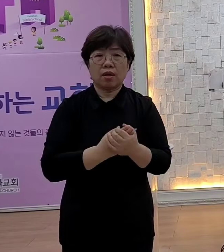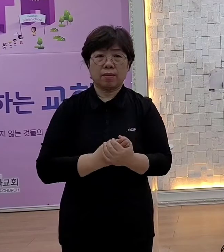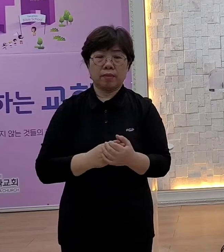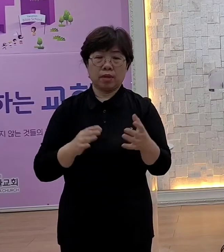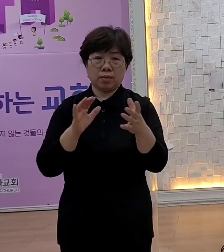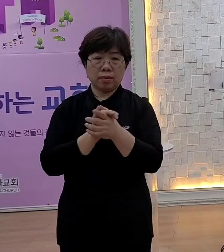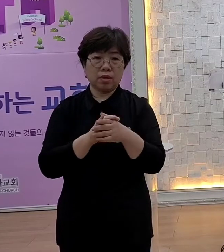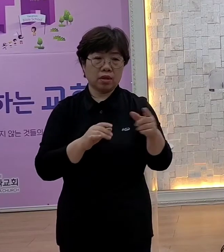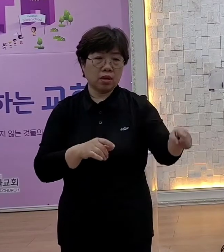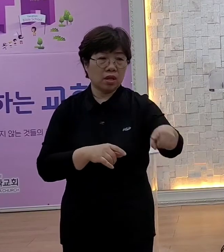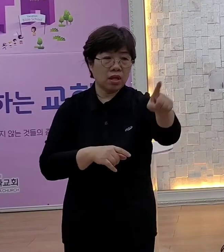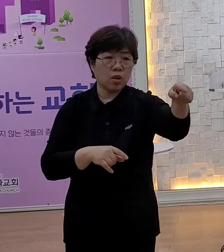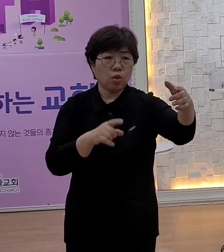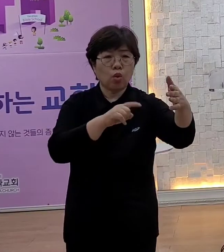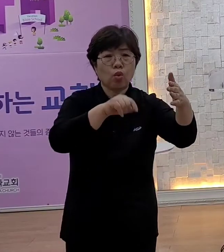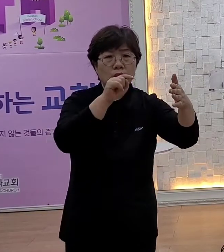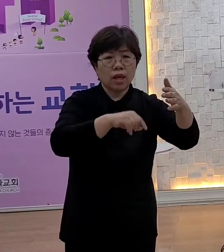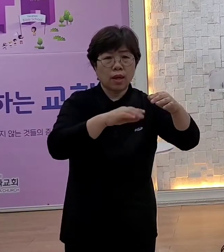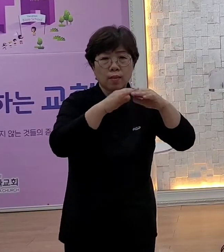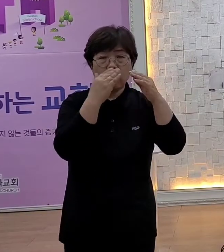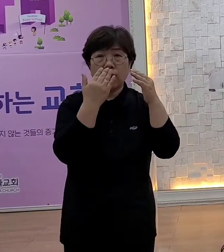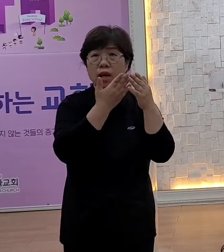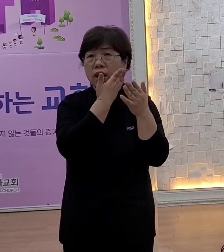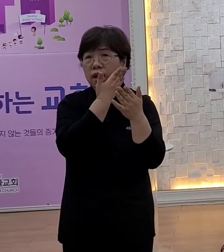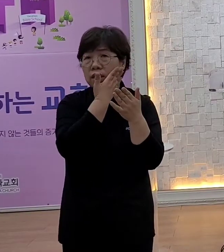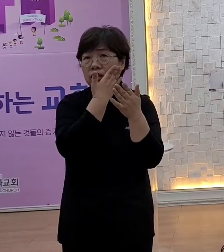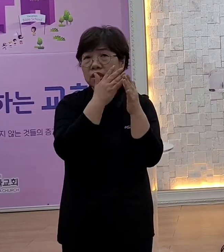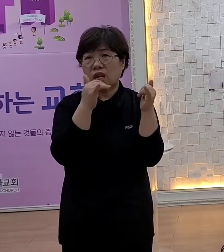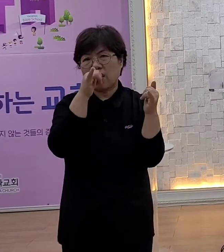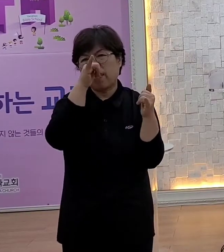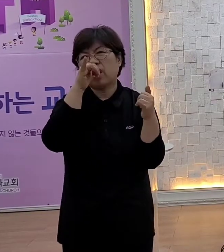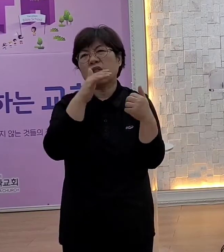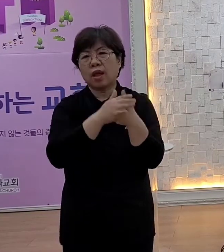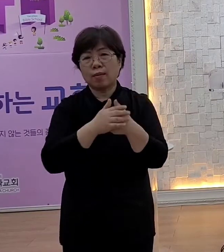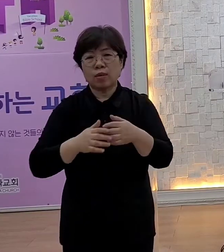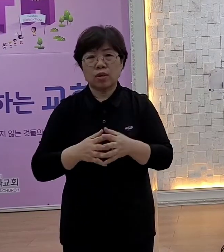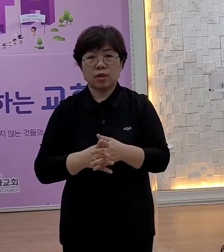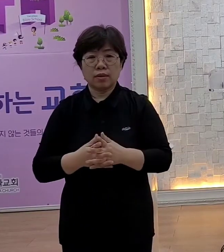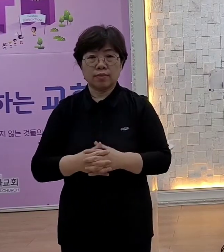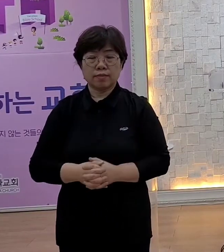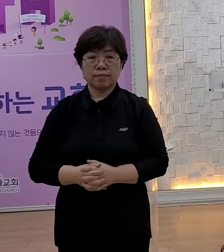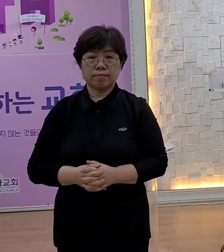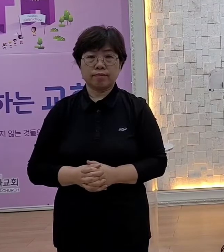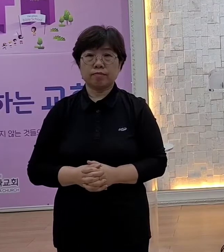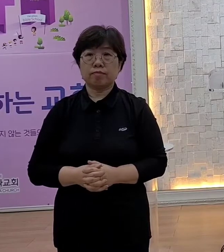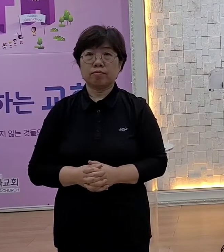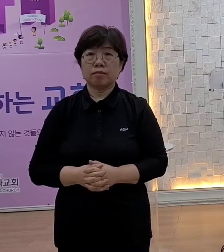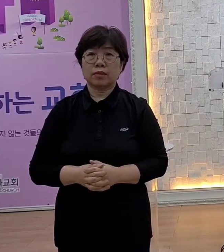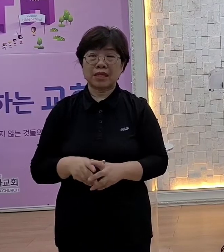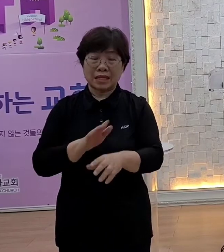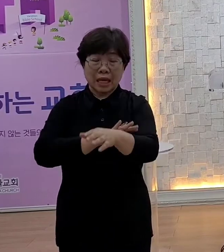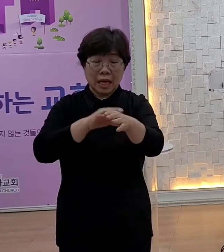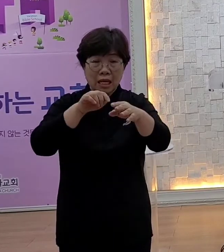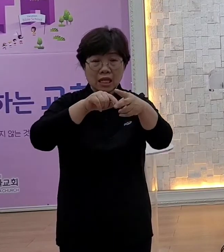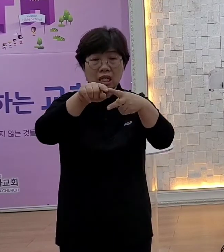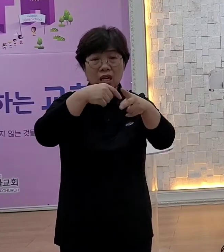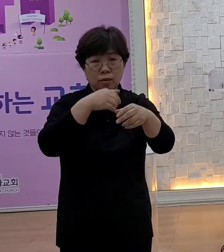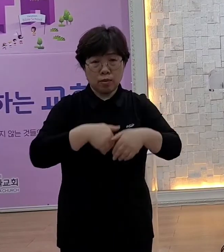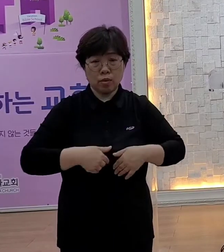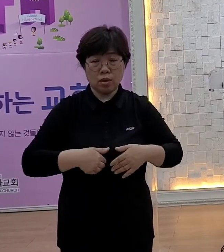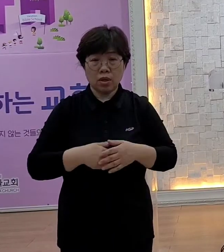하시더라. 아멘. 그럼 이거 본문을 잘 이해하셔야 돼요. 지금